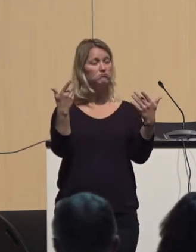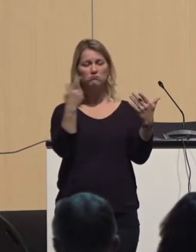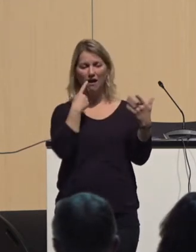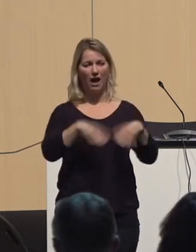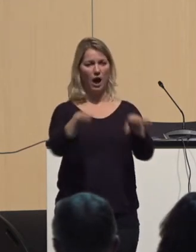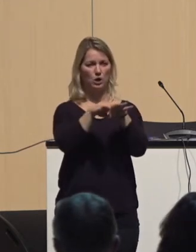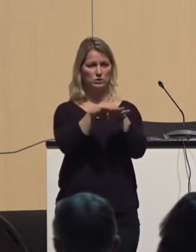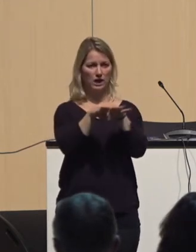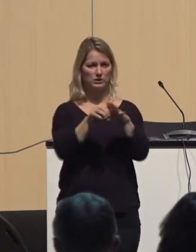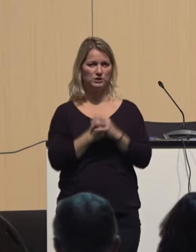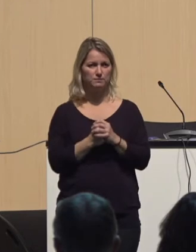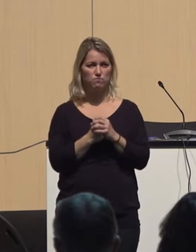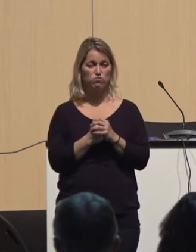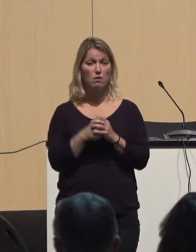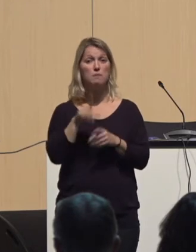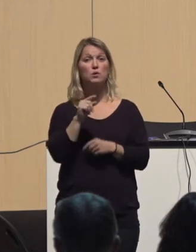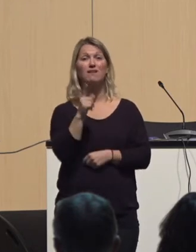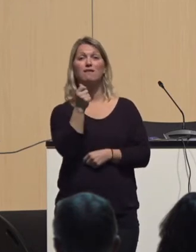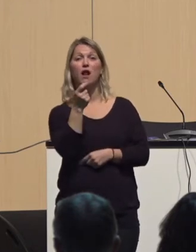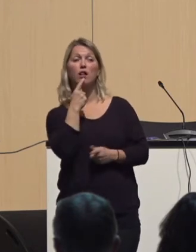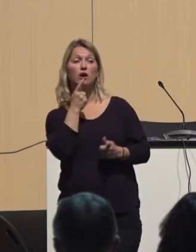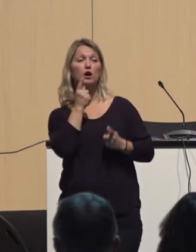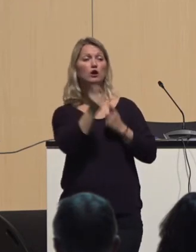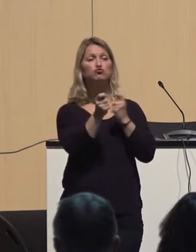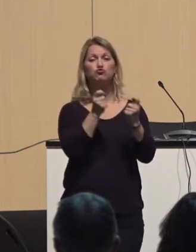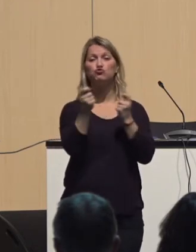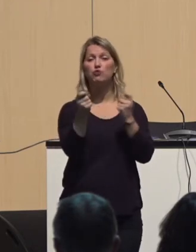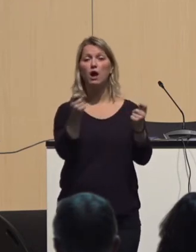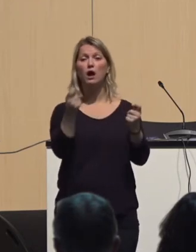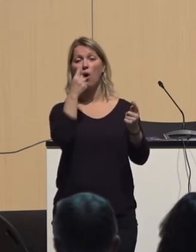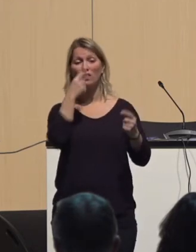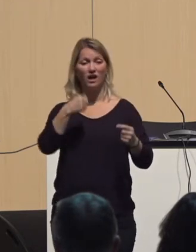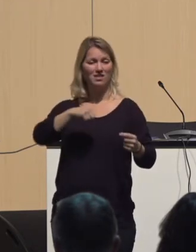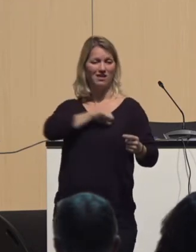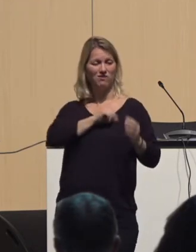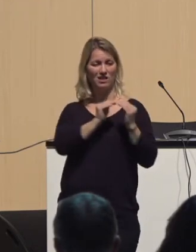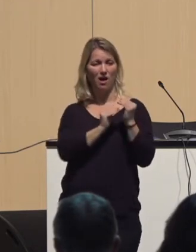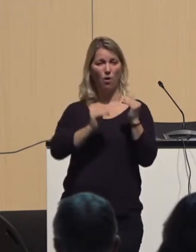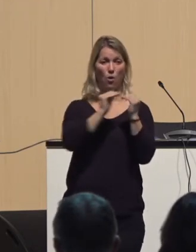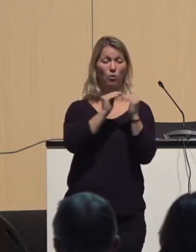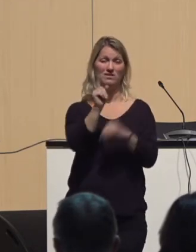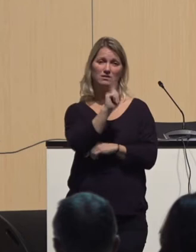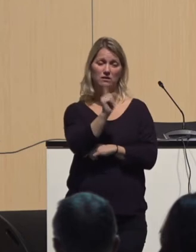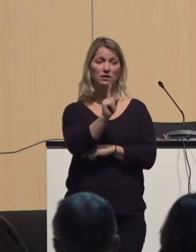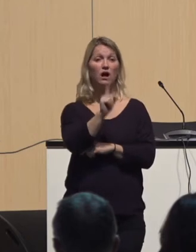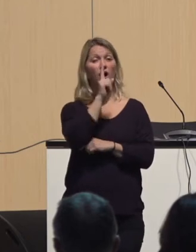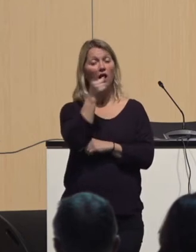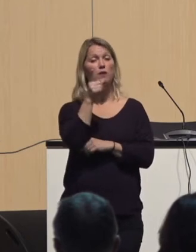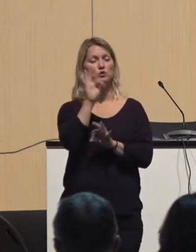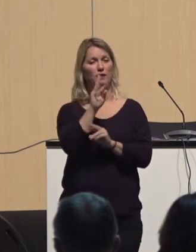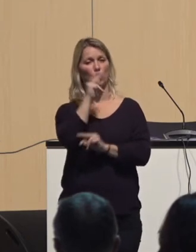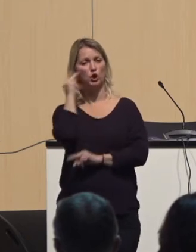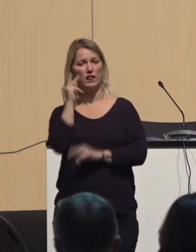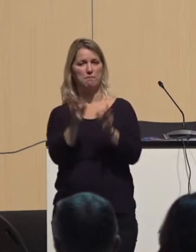ich betone, es geht hier nicht um Geldgeschenke oder Gewinnerhöhungen. Es geht um die Finanzierung von Hygienemaßnahmen,